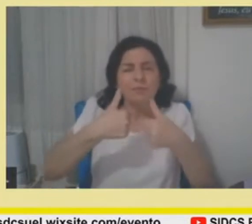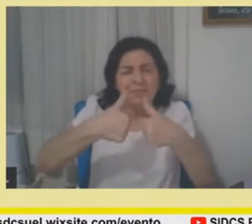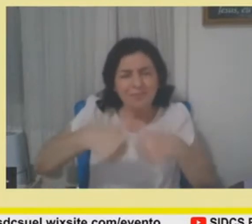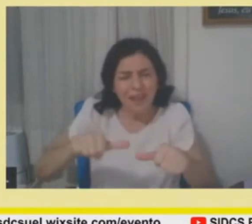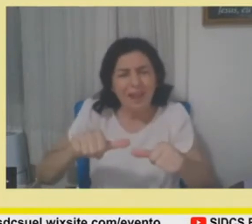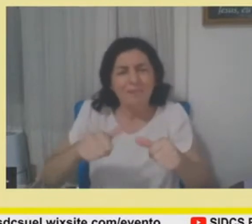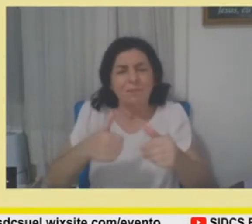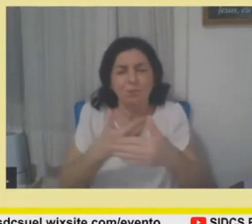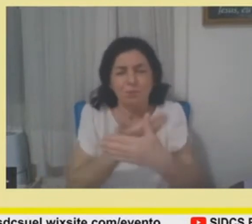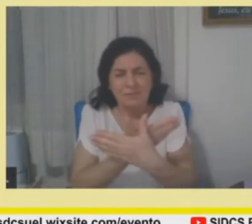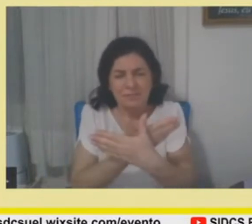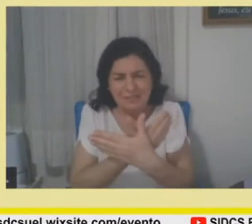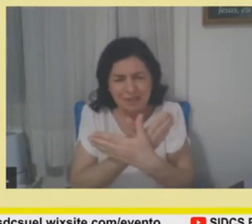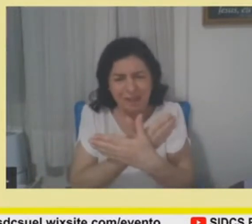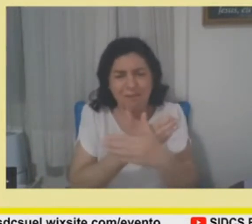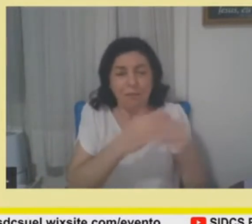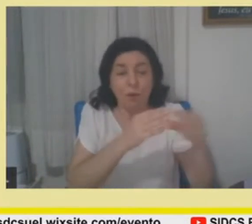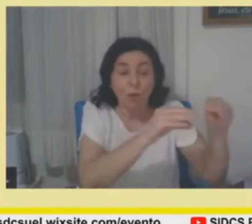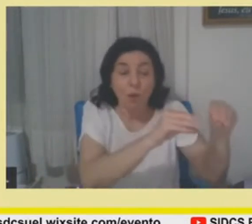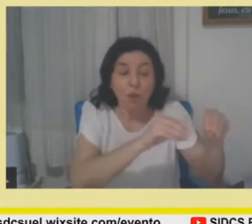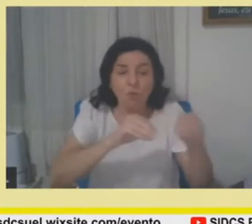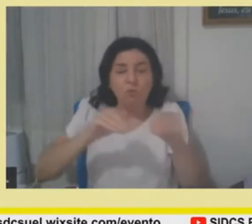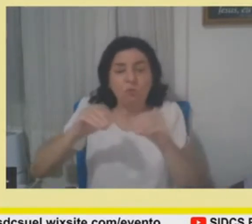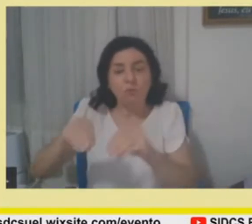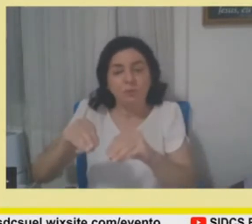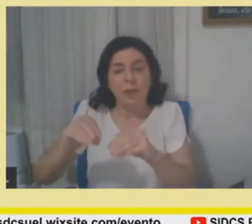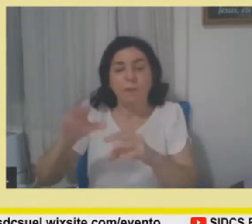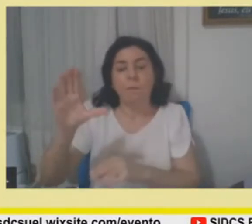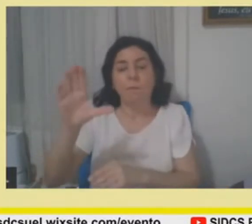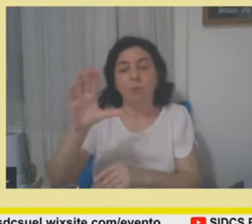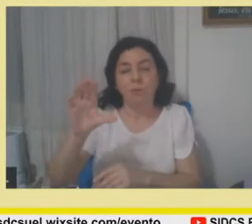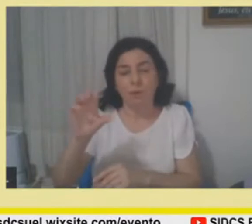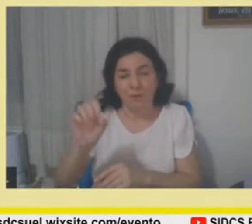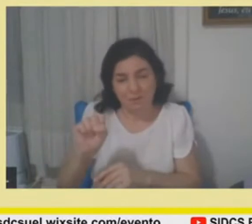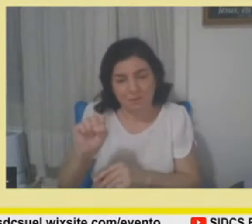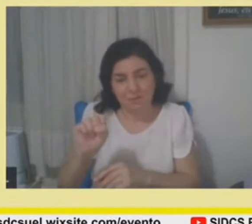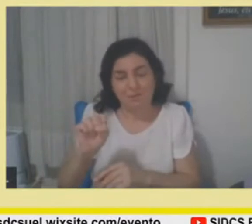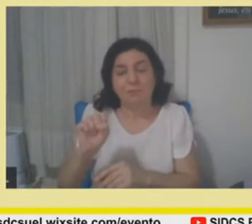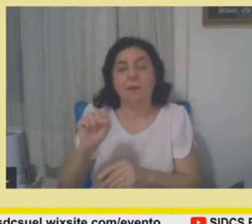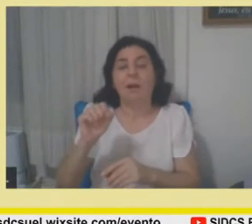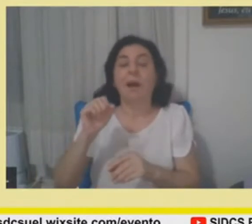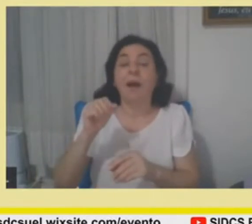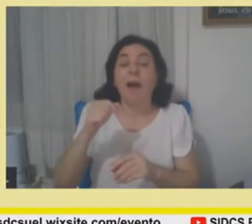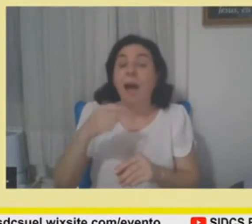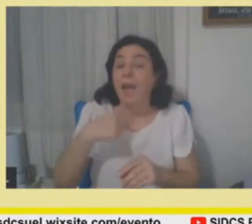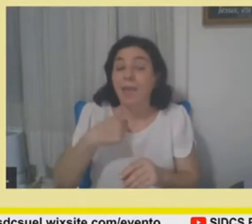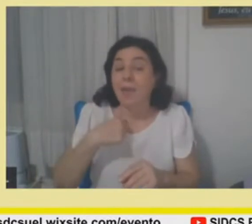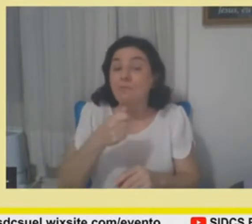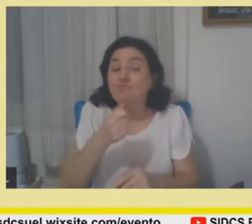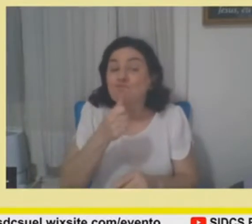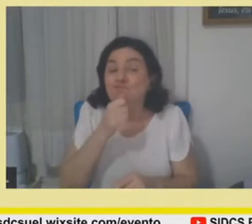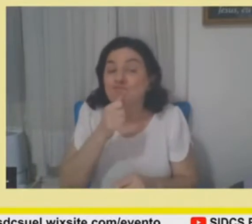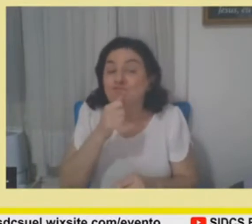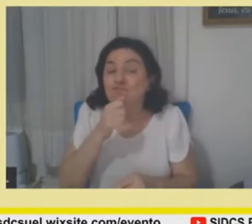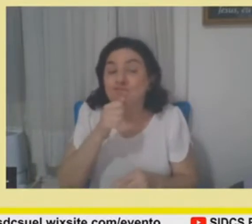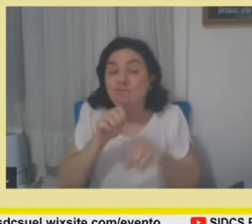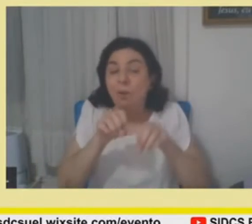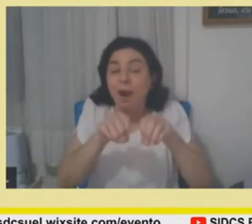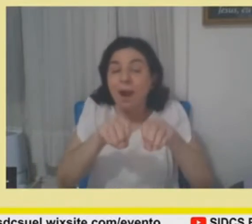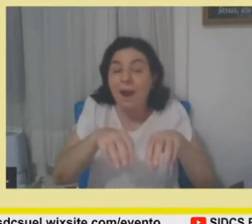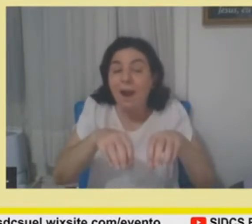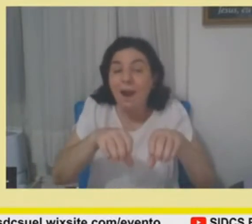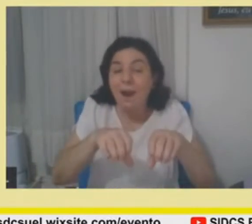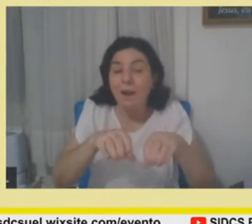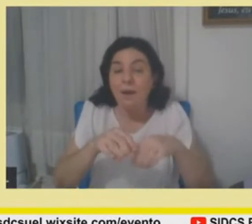foi indo. Depois, eu estava lá no SEADA, depois de passar esse período, aí eu